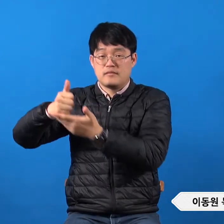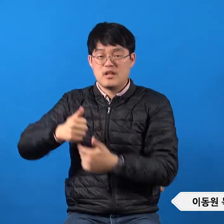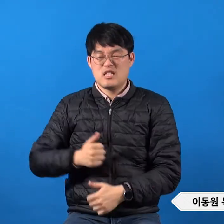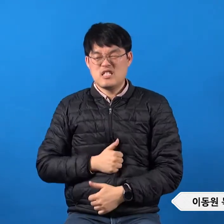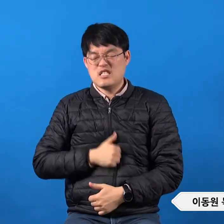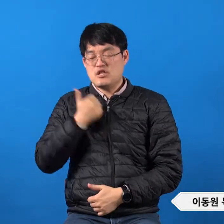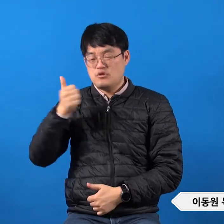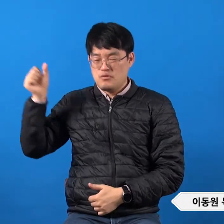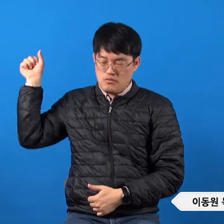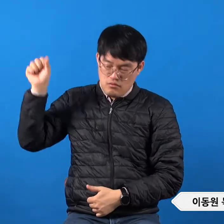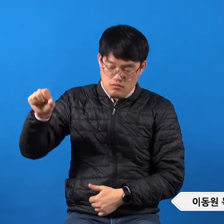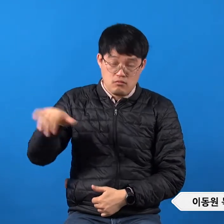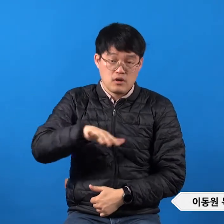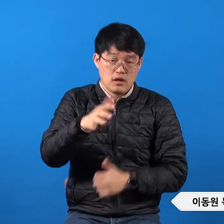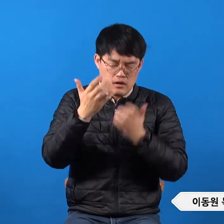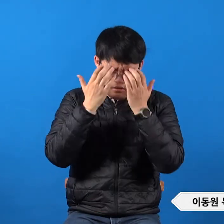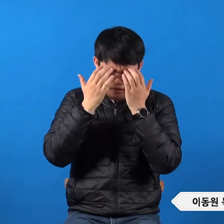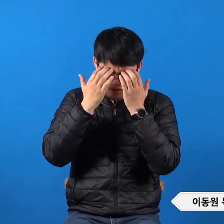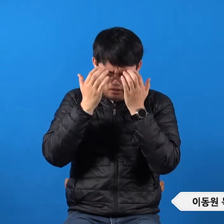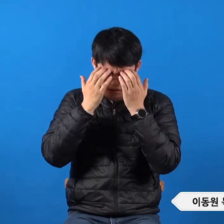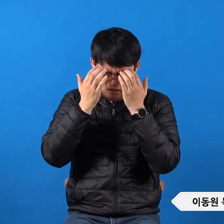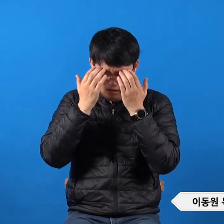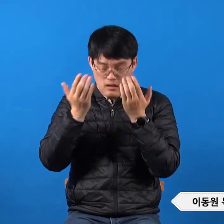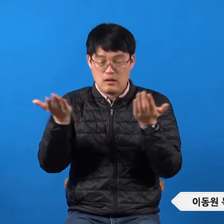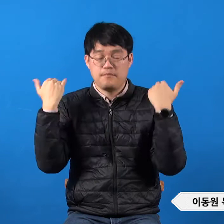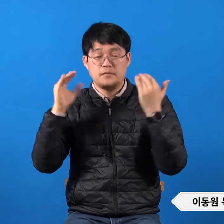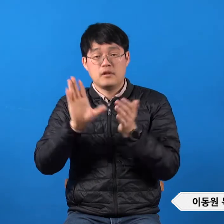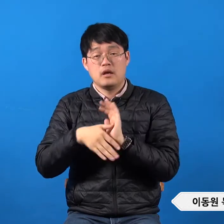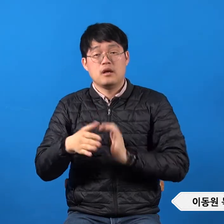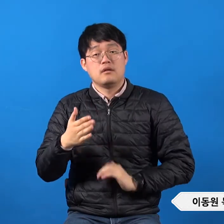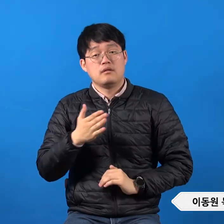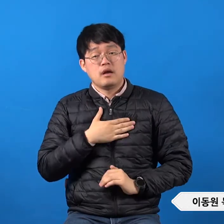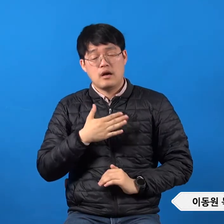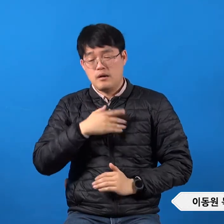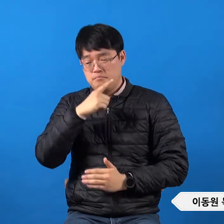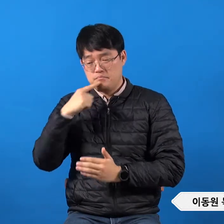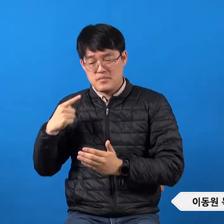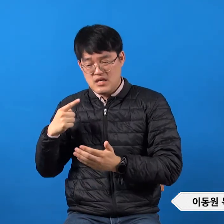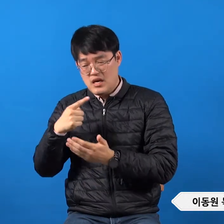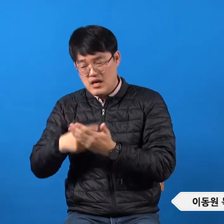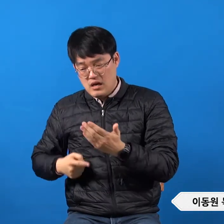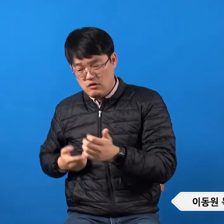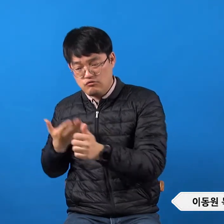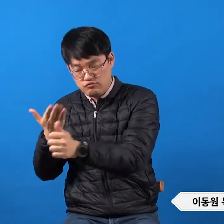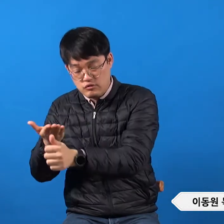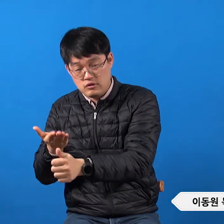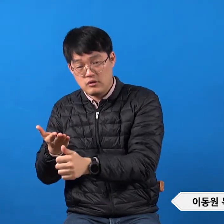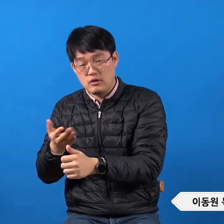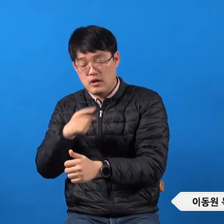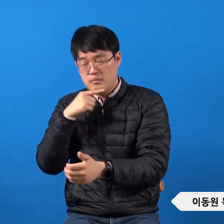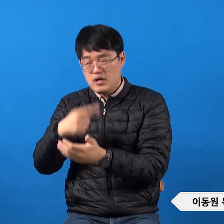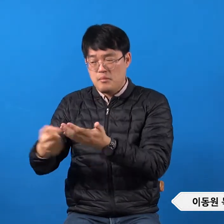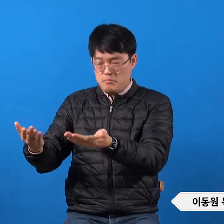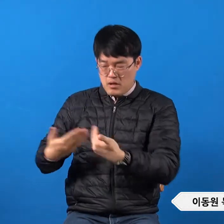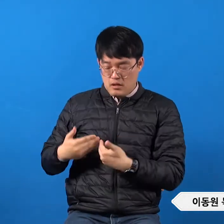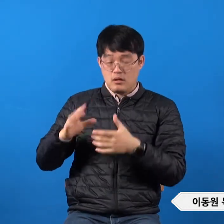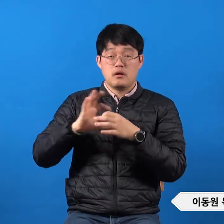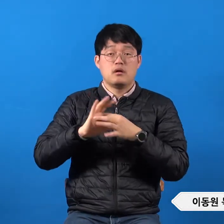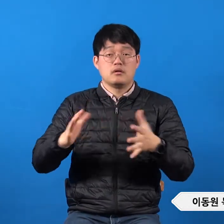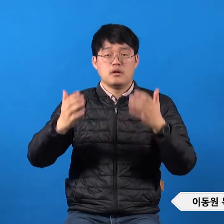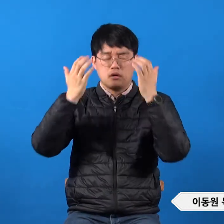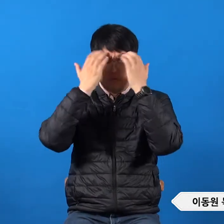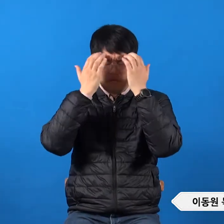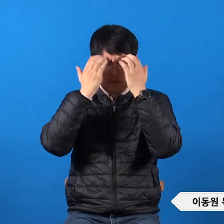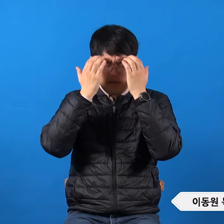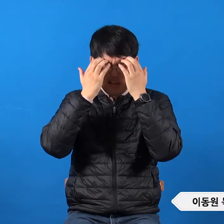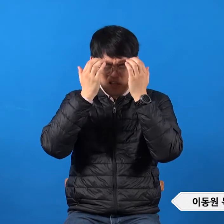진노. 우리가 고난을 통과할 때 내가 가해자였던 내가 혹은 피해자였던 상관없이 그